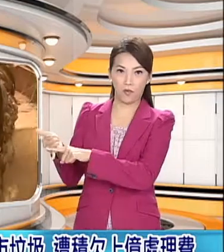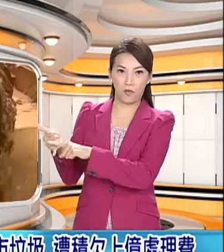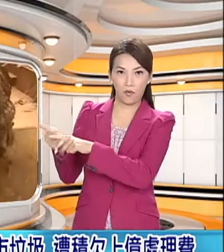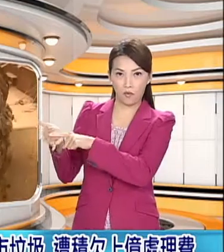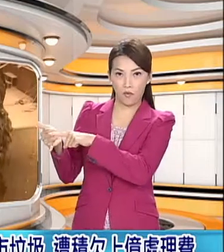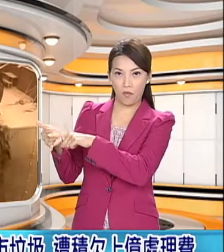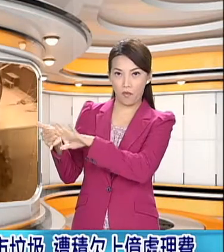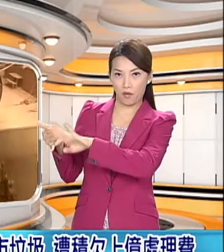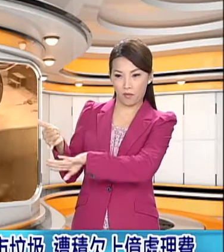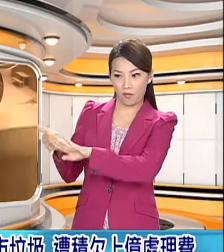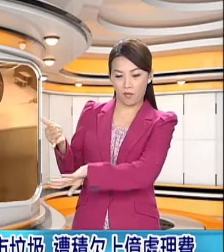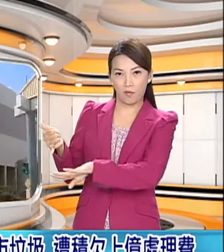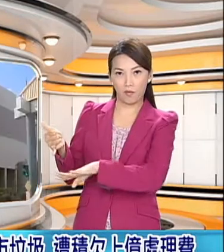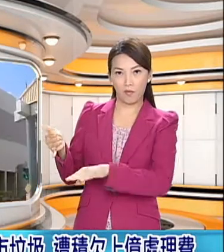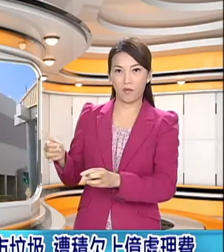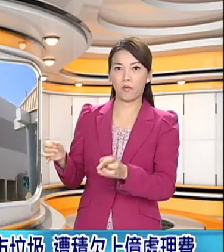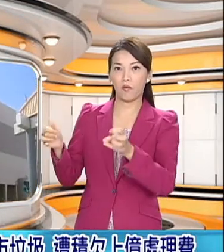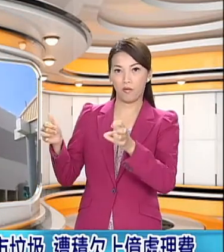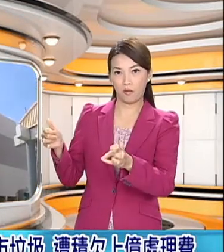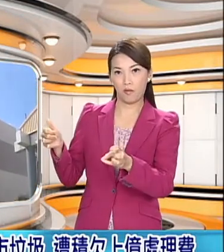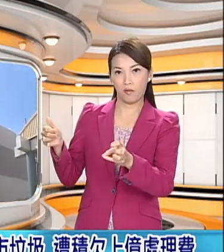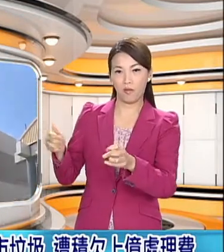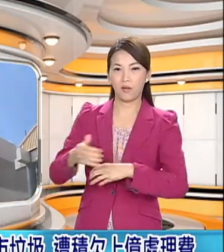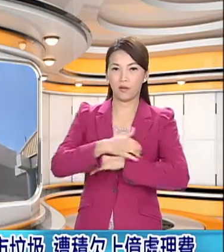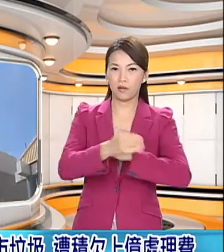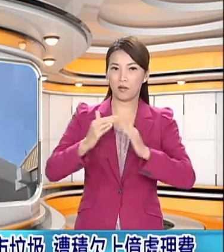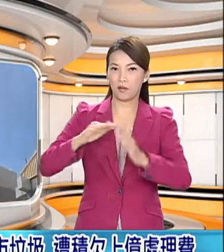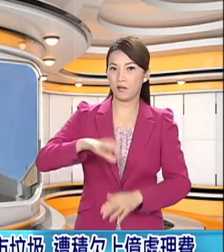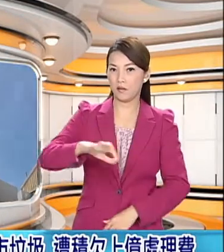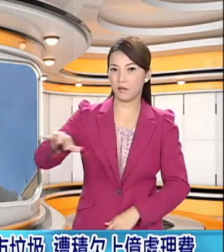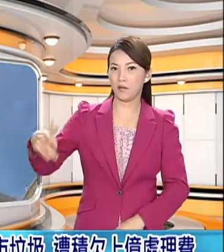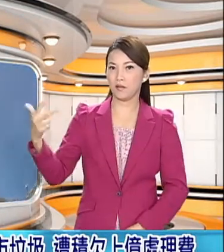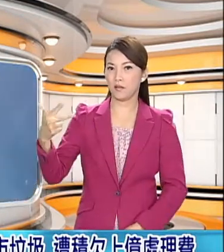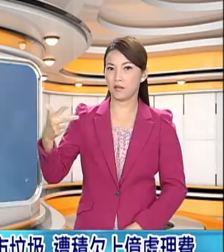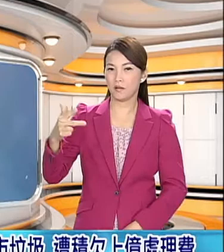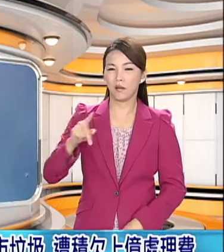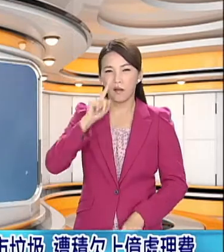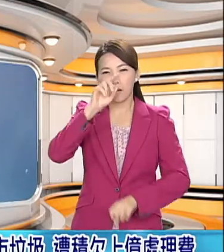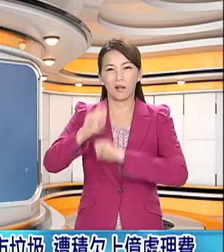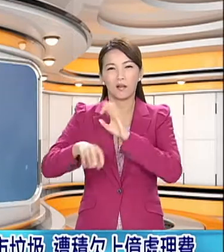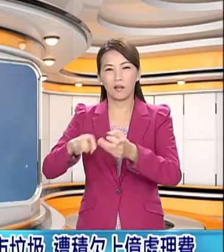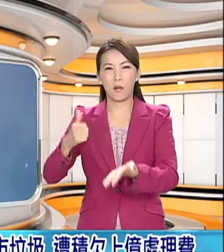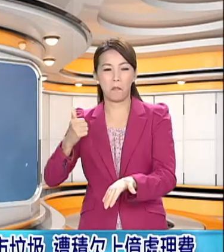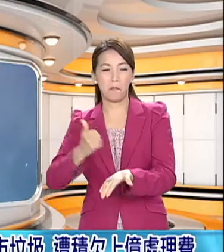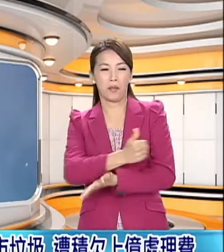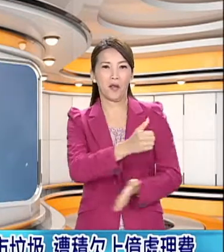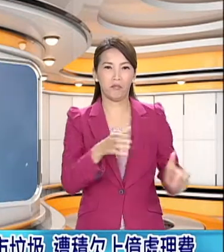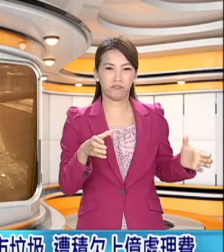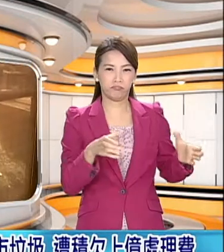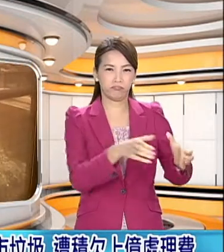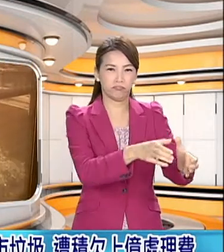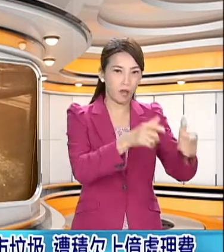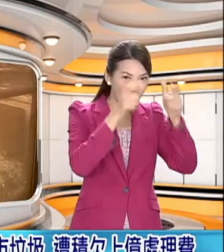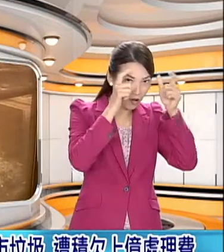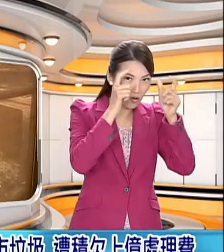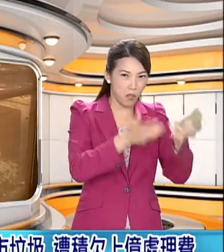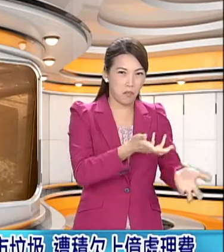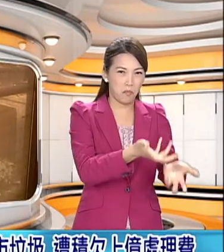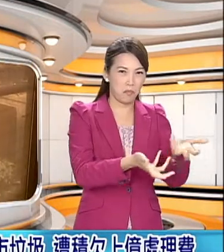高雄市焚化炉接受了中南部包含外岛总共七个外县市的垃圾，不过最近